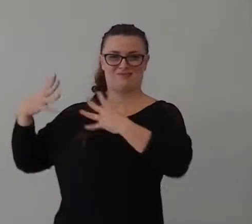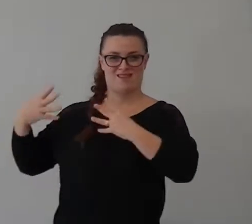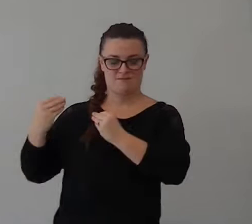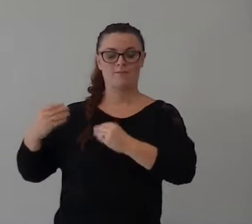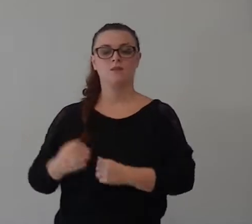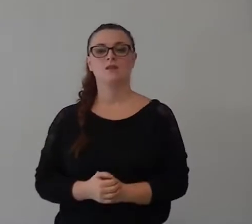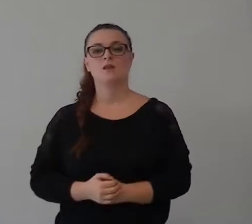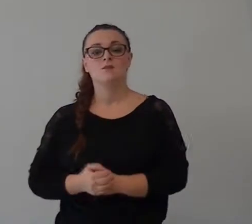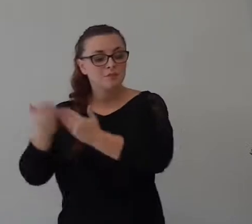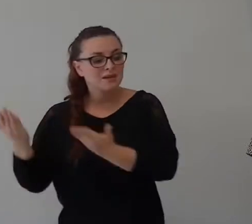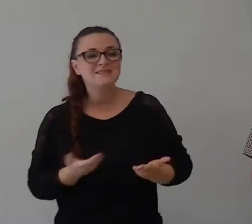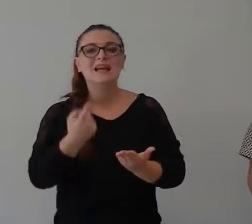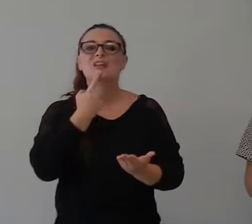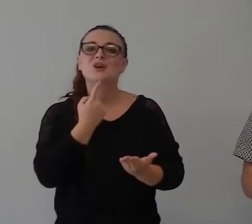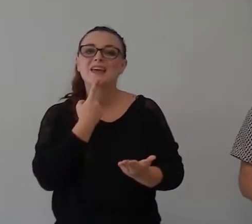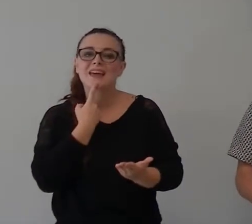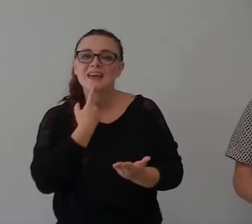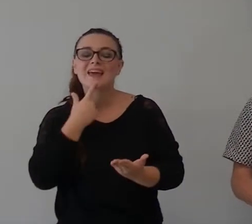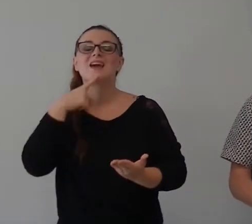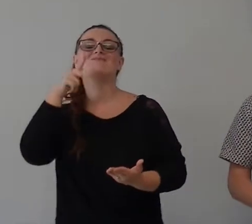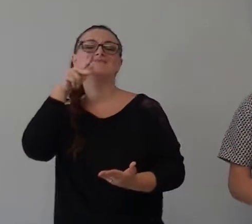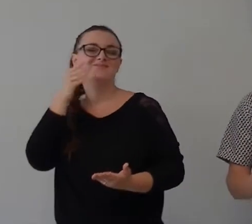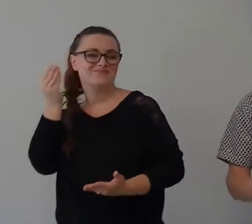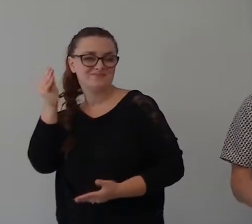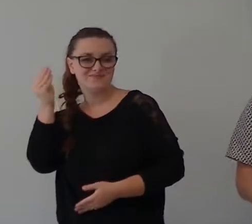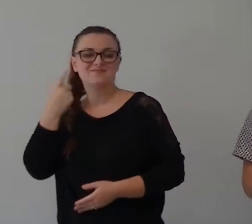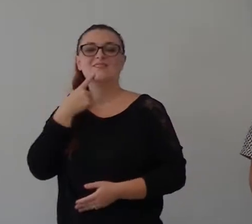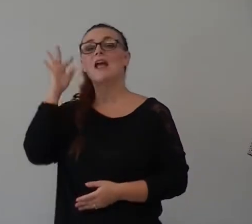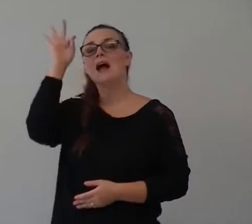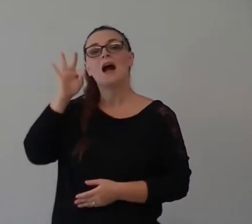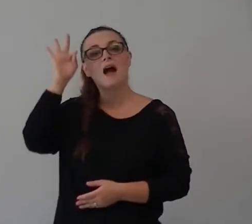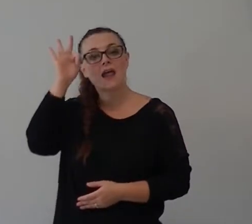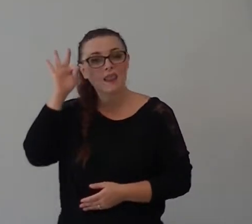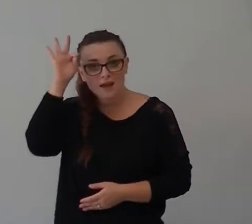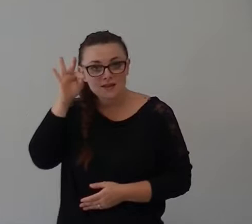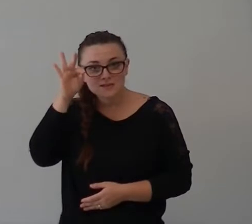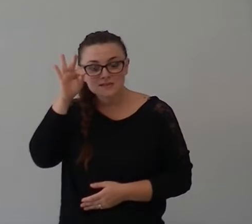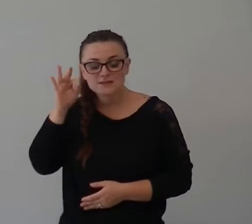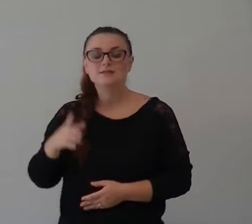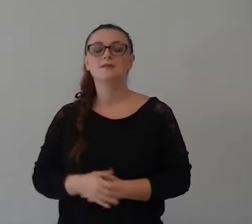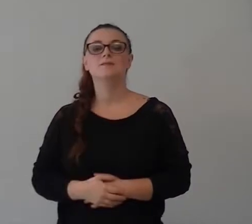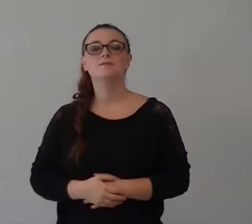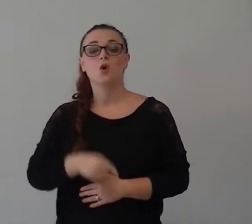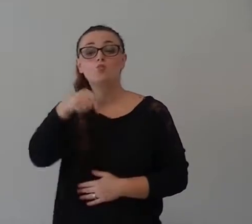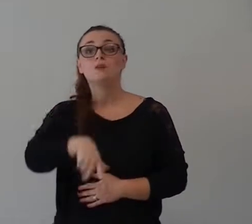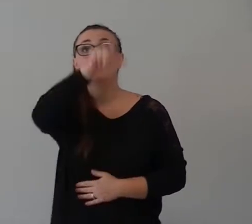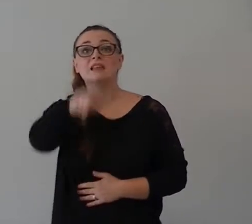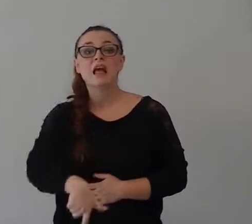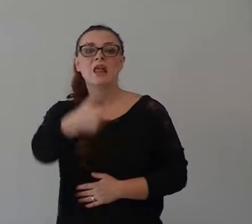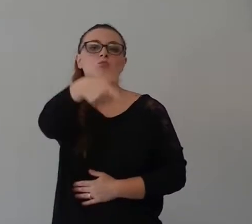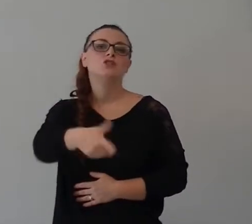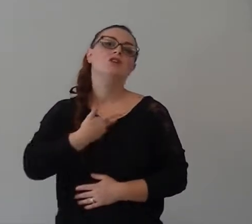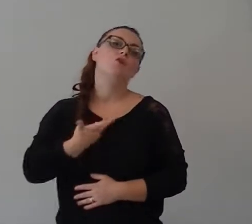presentato una ragazza inglese che stava in Italia per studiare, che si sarebbe